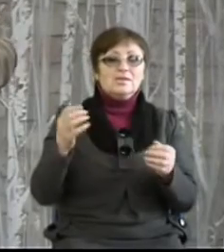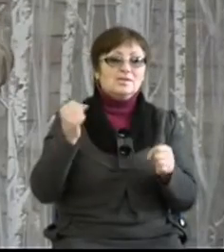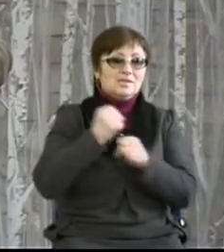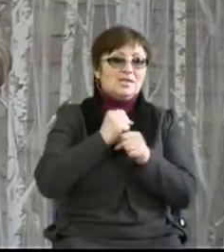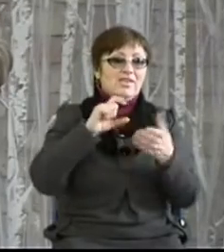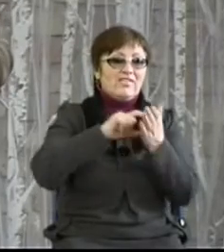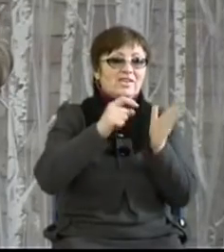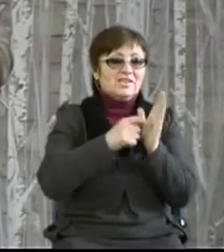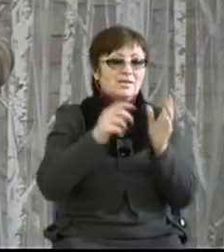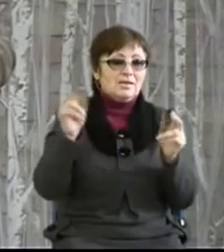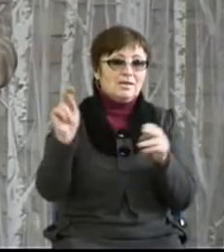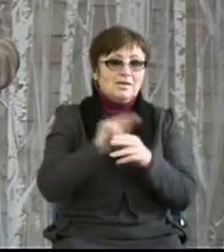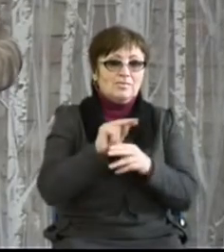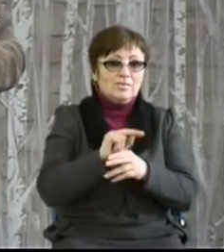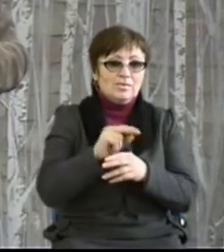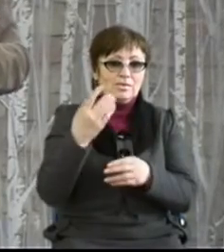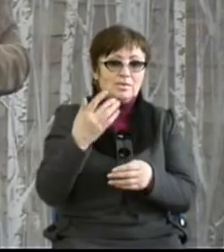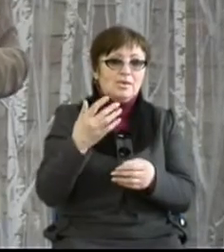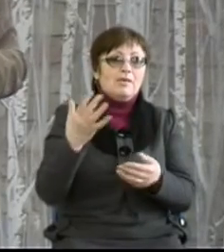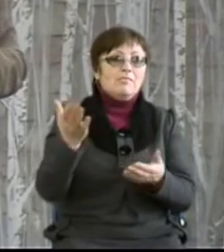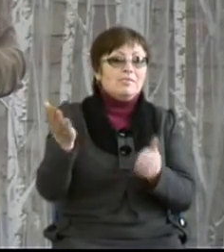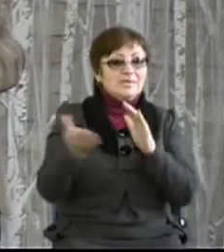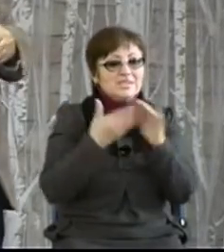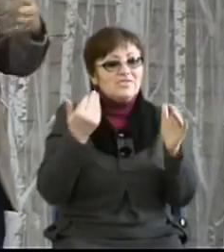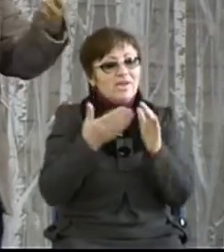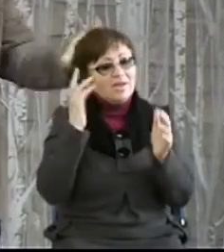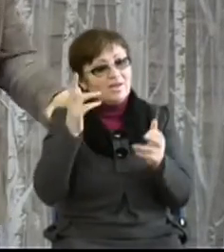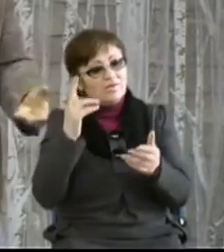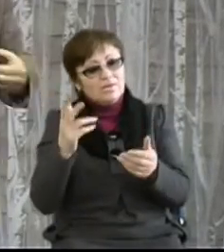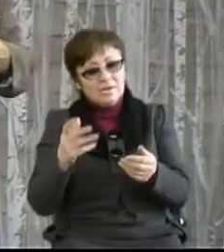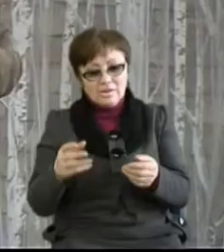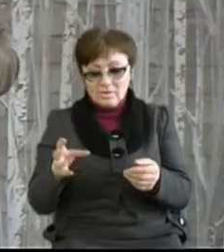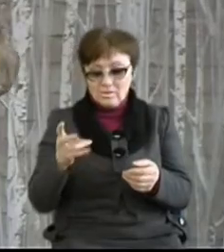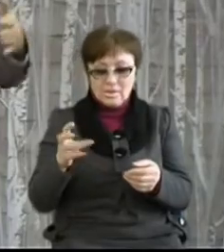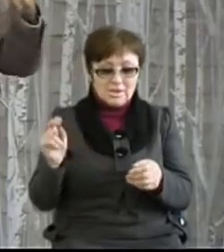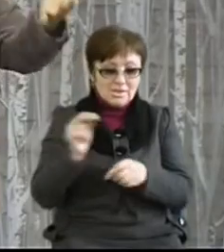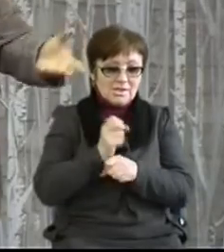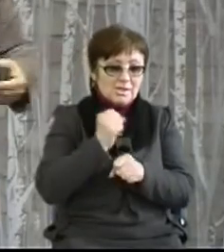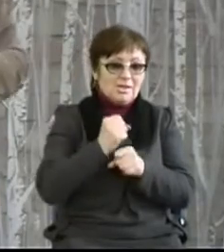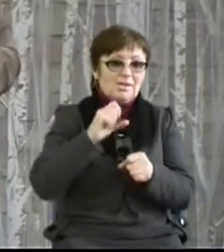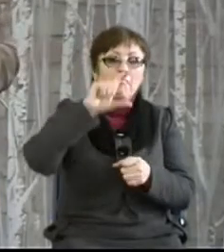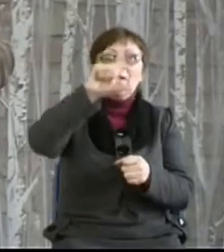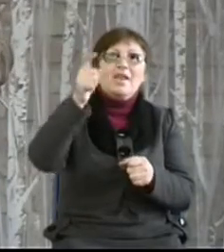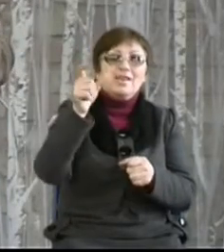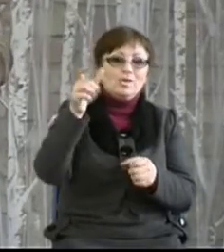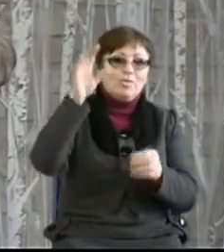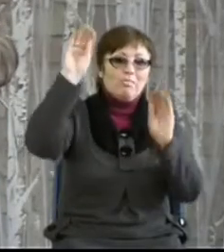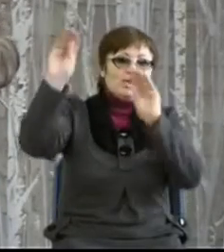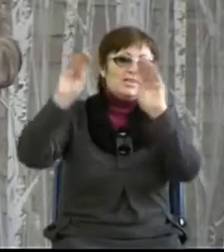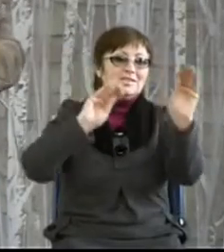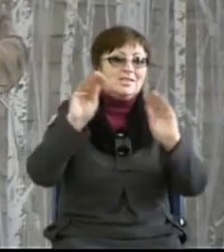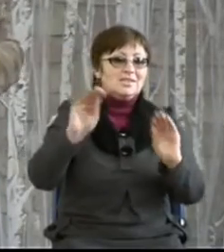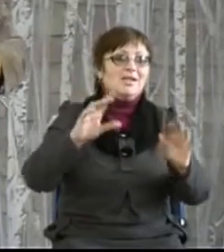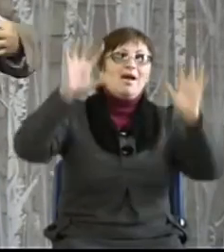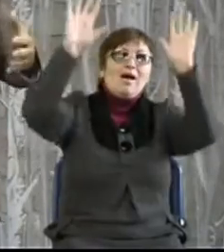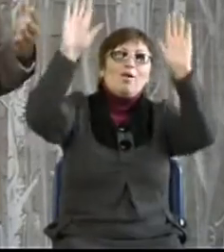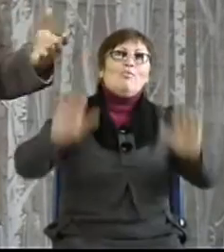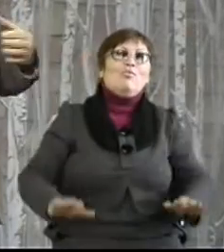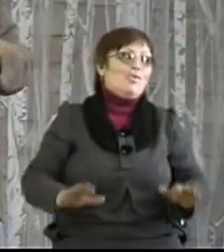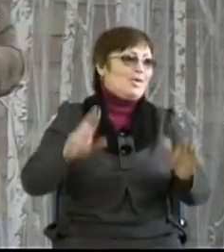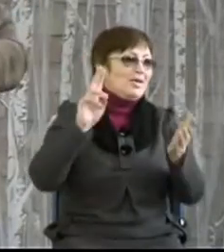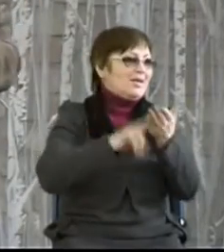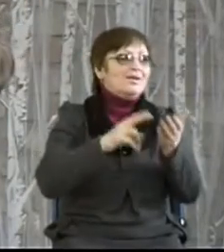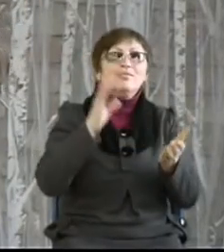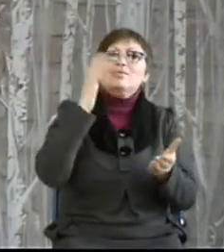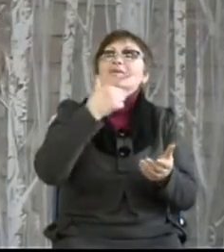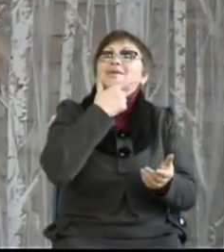ремонт, позвали кого-то, чтобы кто-то нам положил плитку или положил ламинированный пол, допустим, поклеил обои, и с предвкушением, что сейчас так